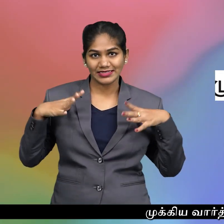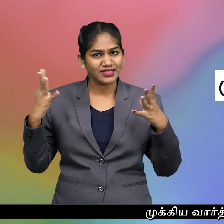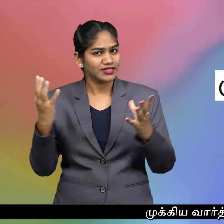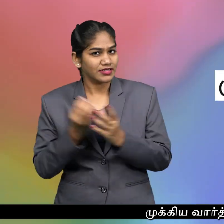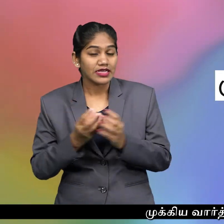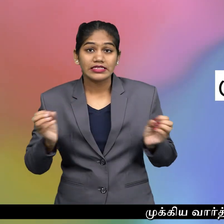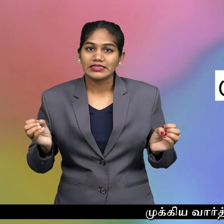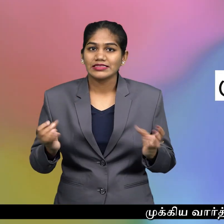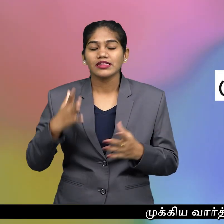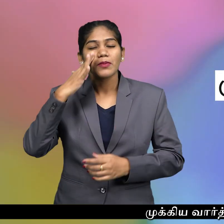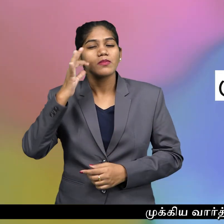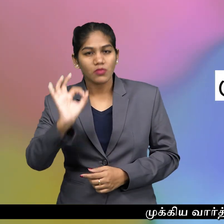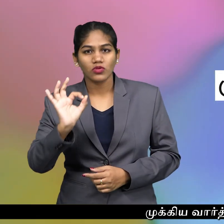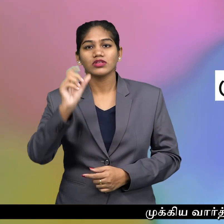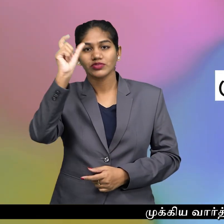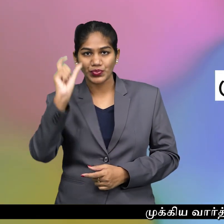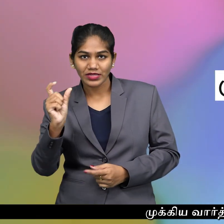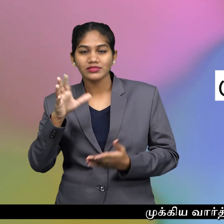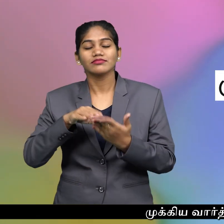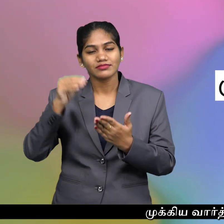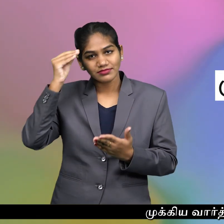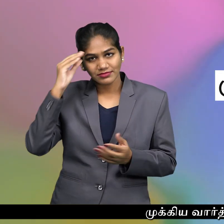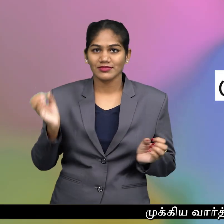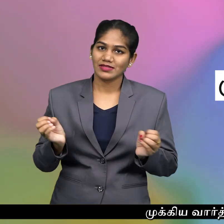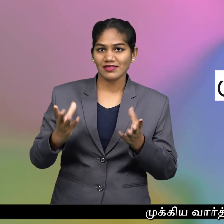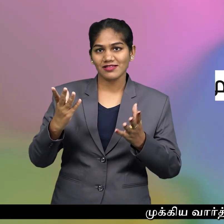முக்கிய வார்த்தைகளுடன் ஆரம்பிக்கலாம்.